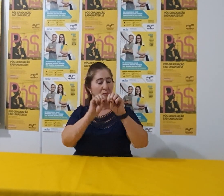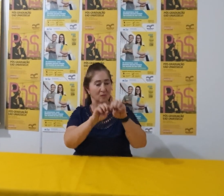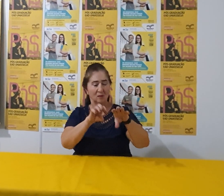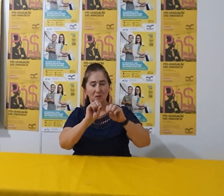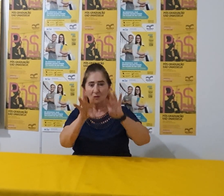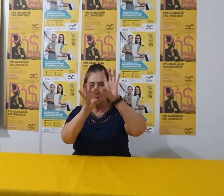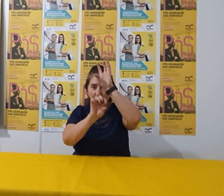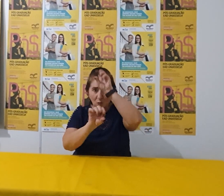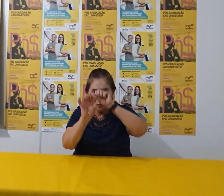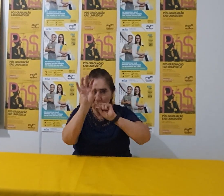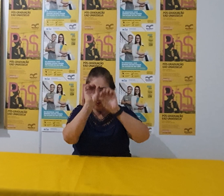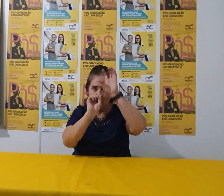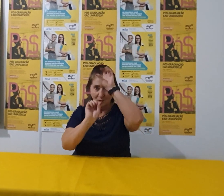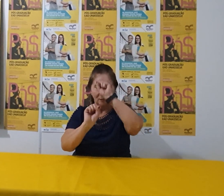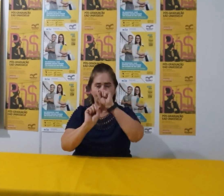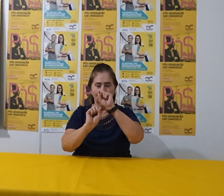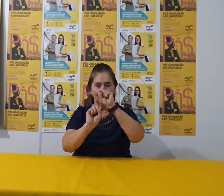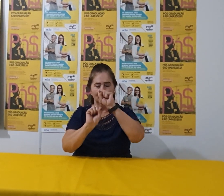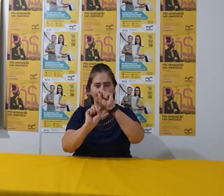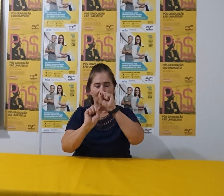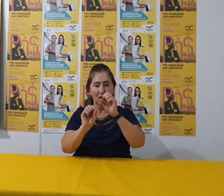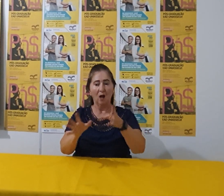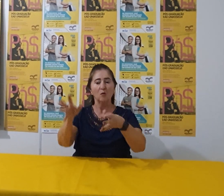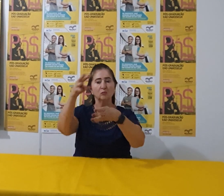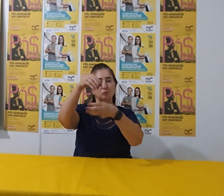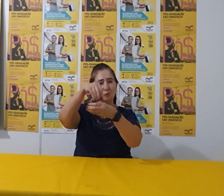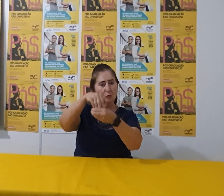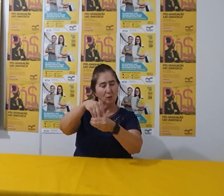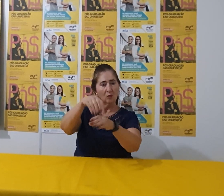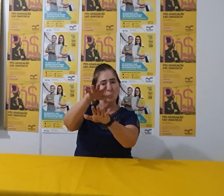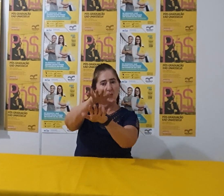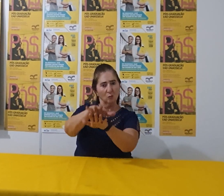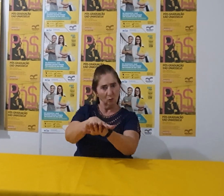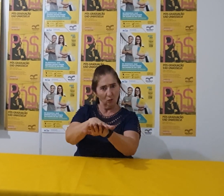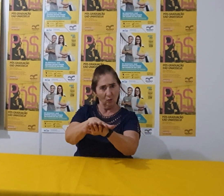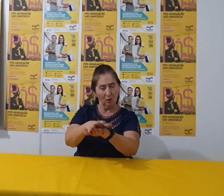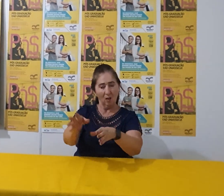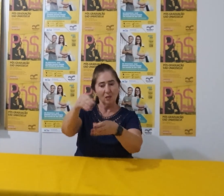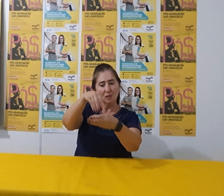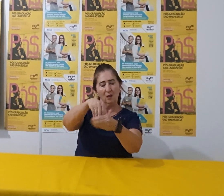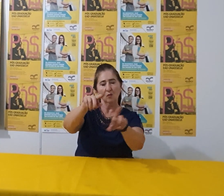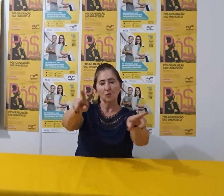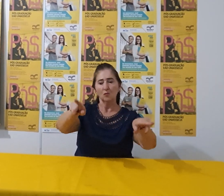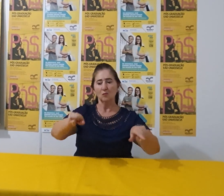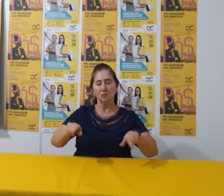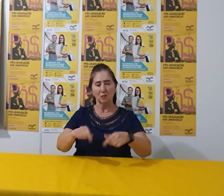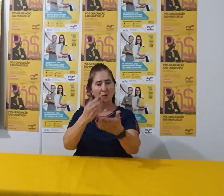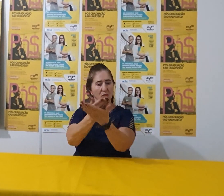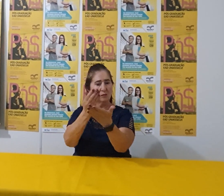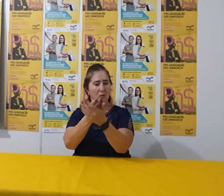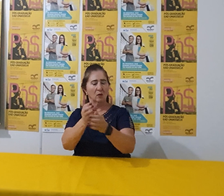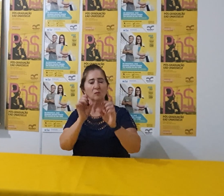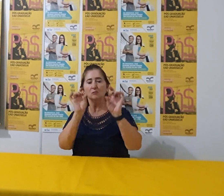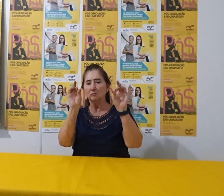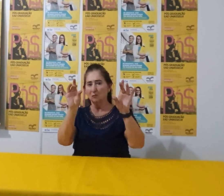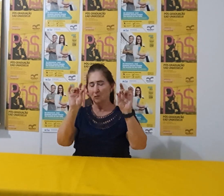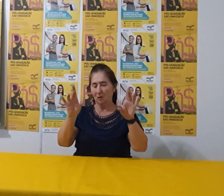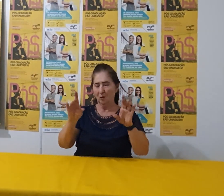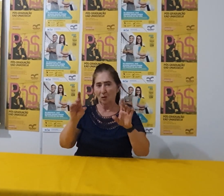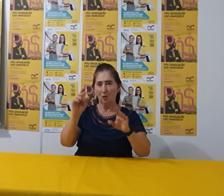ensino-aprendizagem. Ao incluir o aluno surdo na escola regular, o Sistema de Educação Nacional propõe